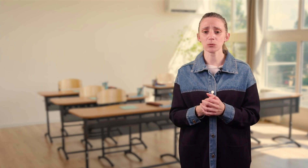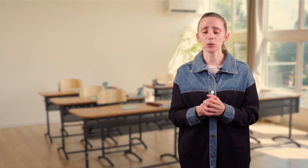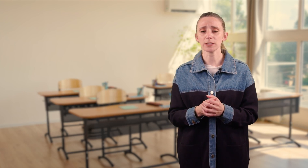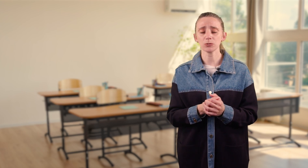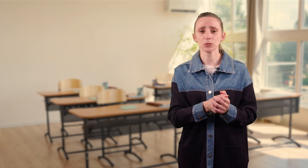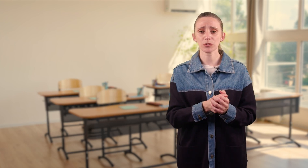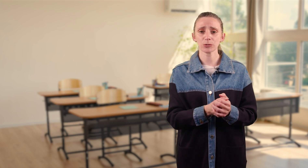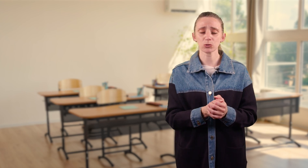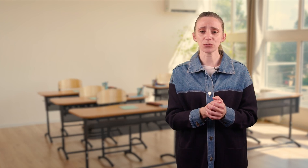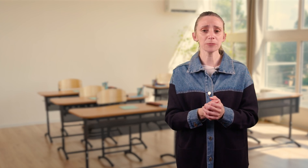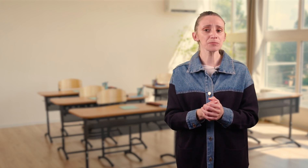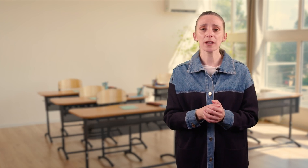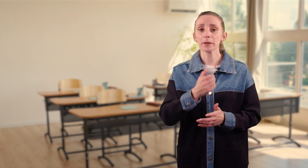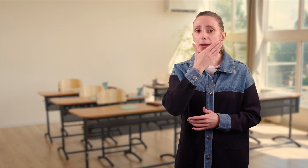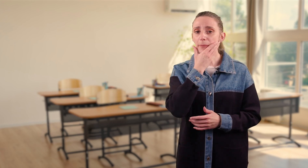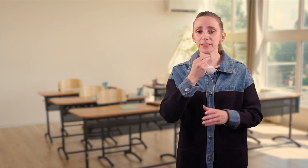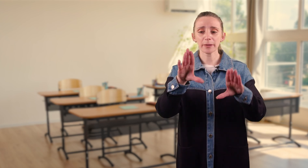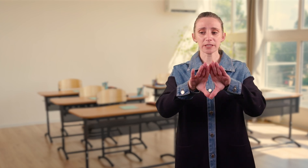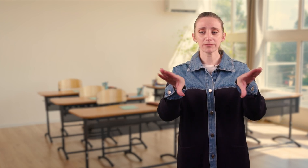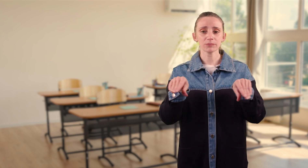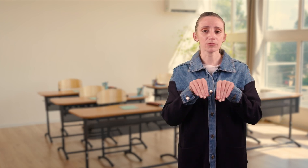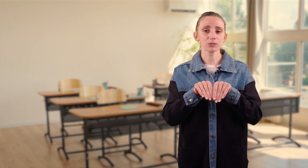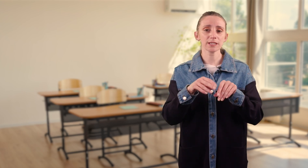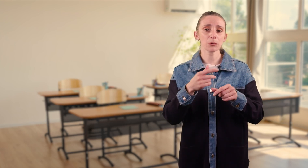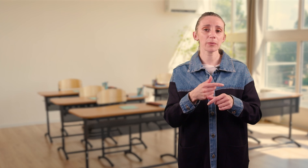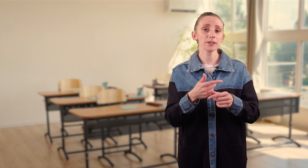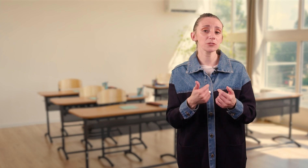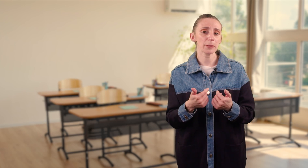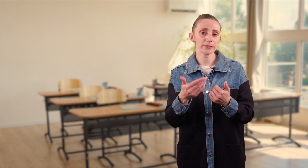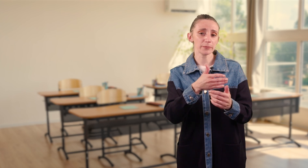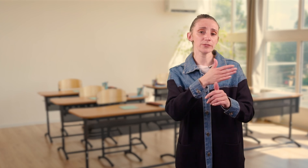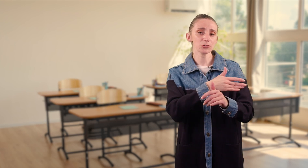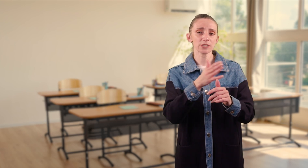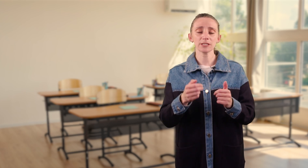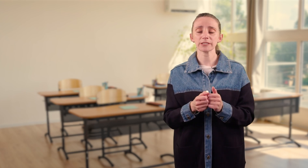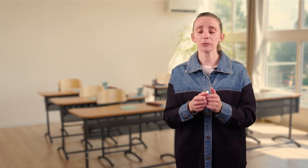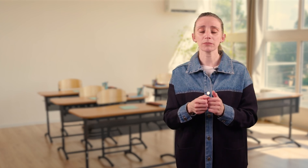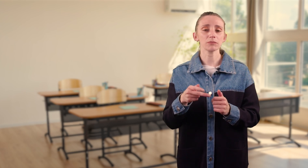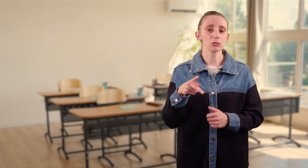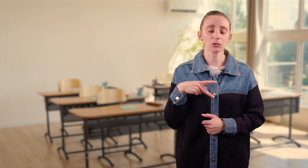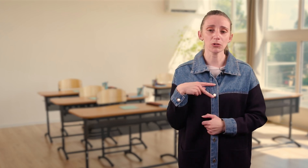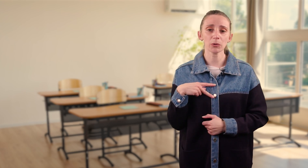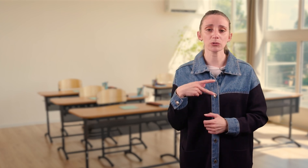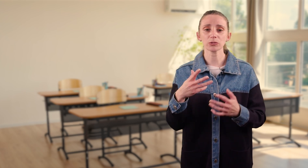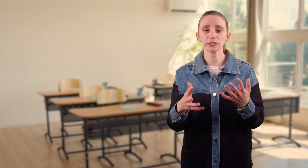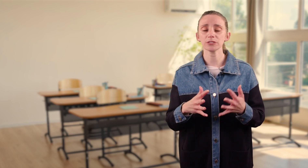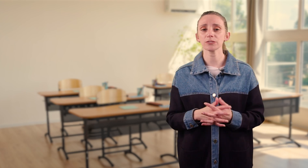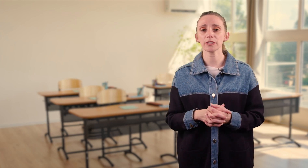présentations, les deux qui ont suivi. Ma belle famille. On sait qu'on parle de ma belle famille, vu que je l'ai dit en amont. Donc, le pronom possessif n'est